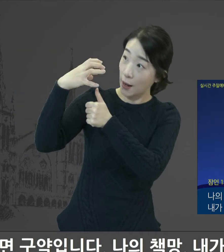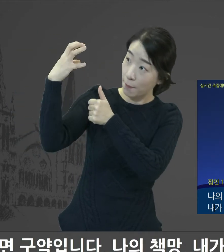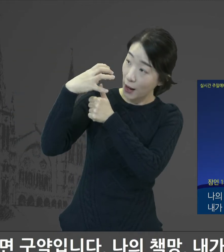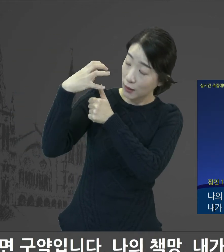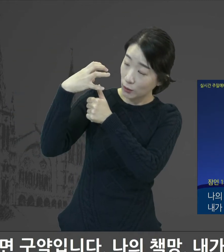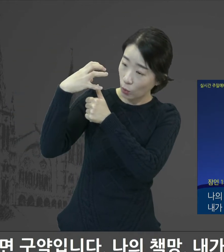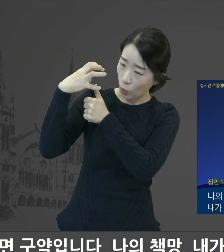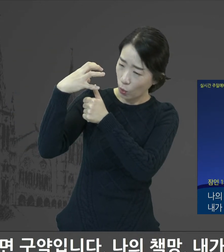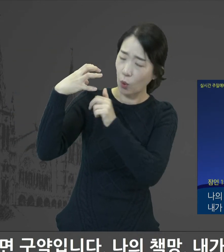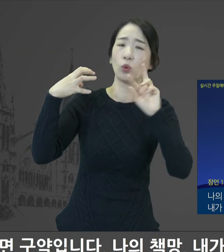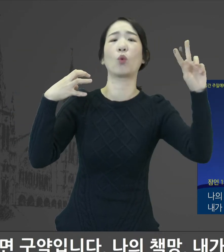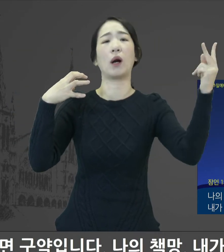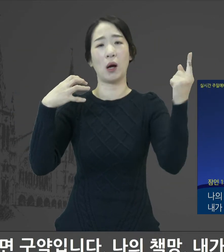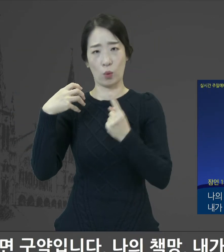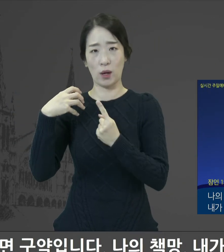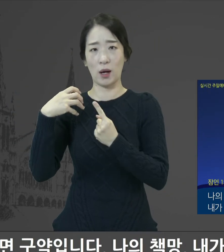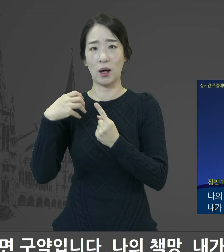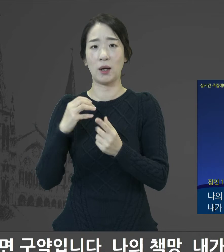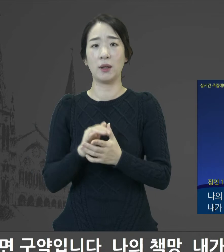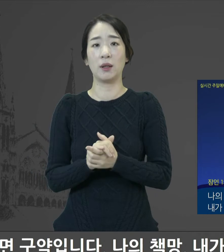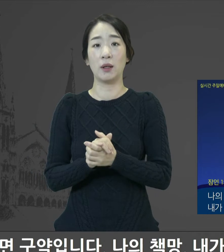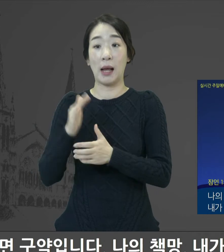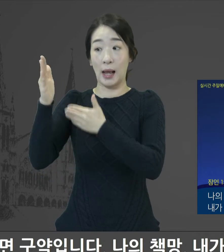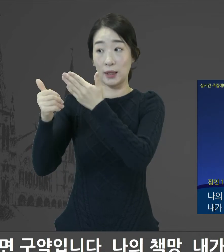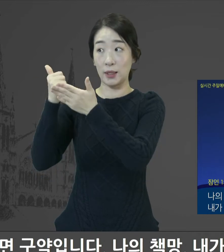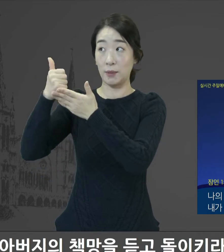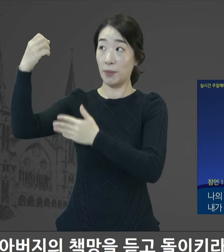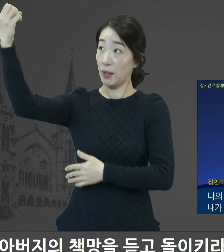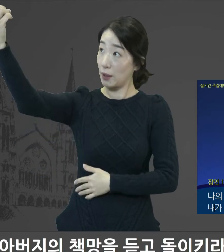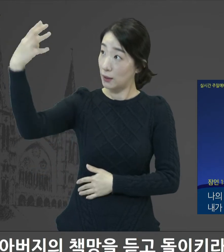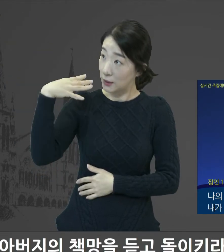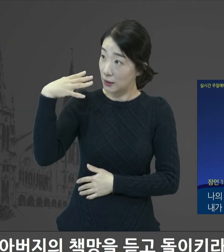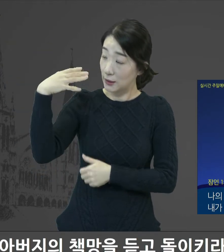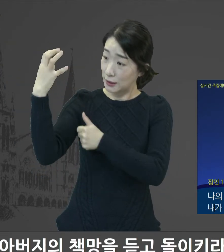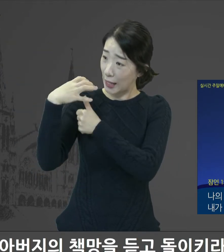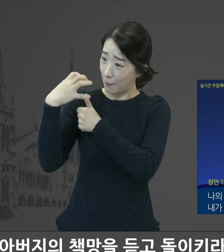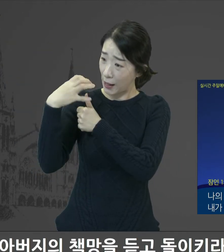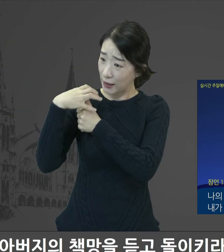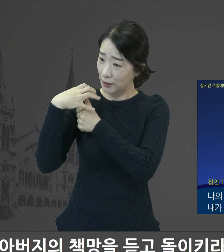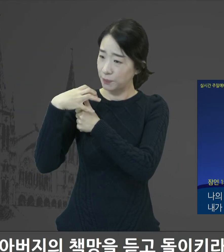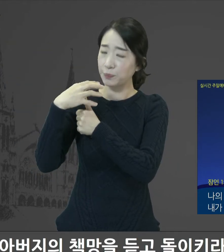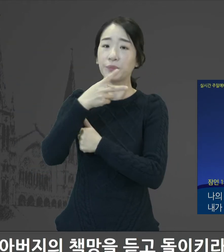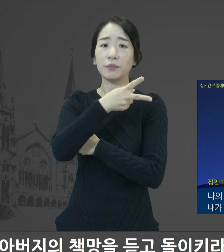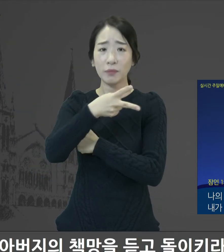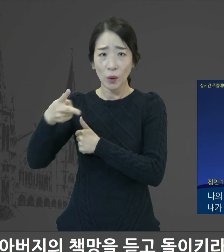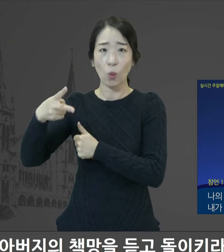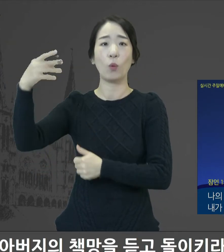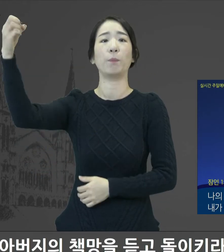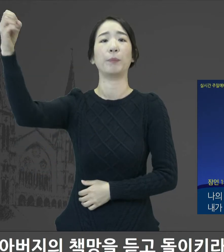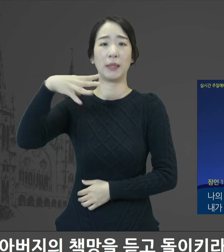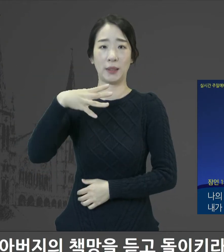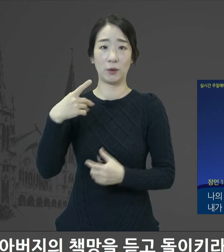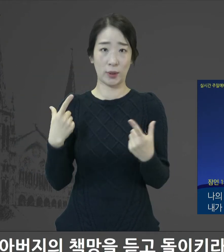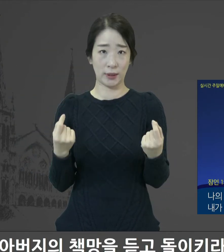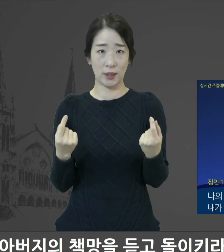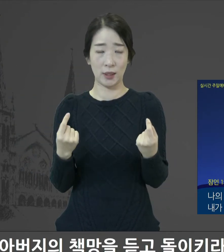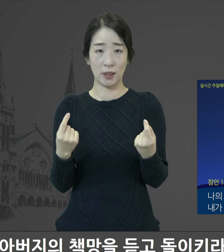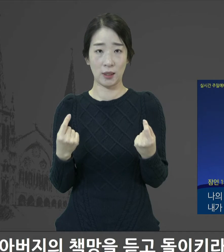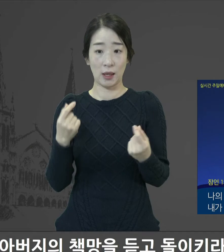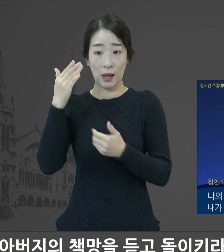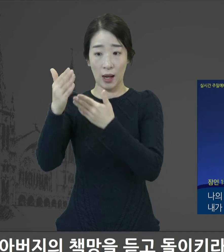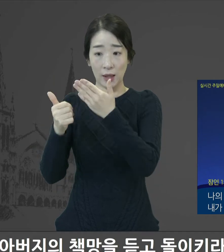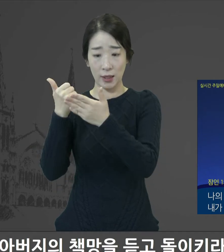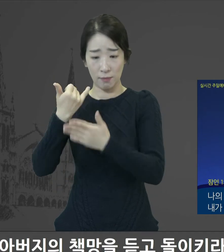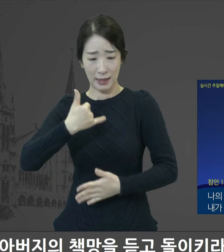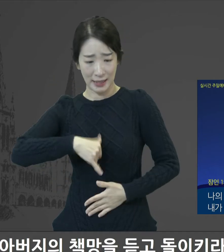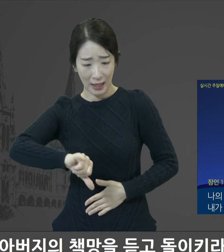듣고 돌이키라는 겁니다. 하나님 아버지의 책망이 빛의 책망입니다. 빛의 책망은 하나님께서 자기 자녀들을